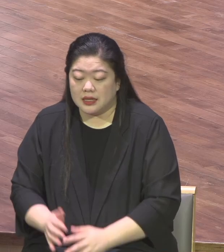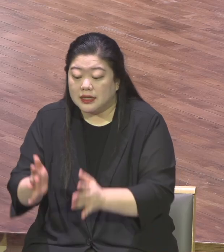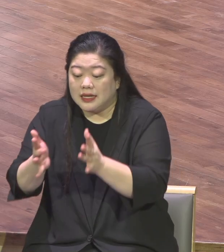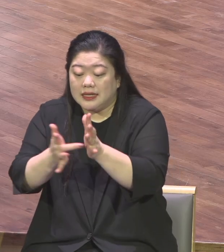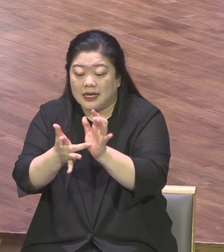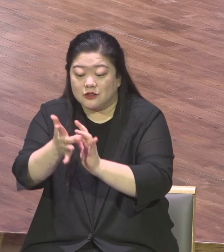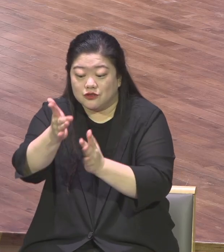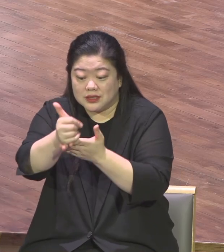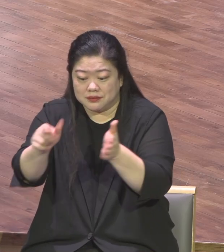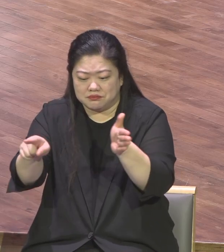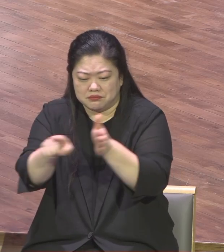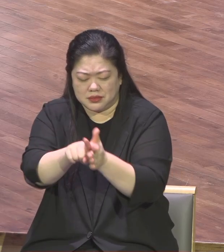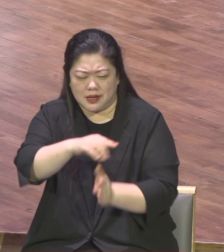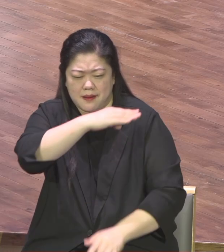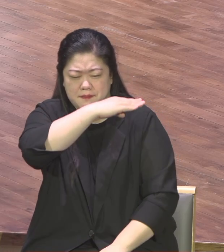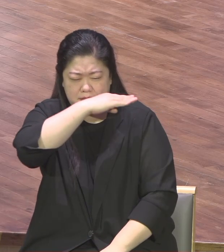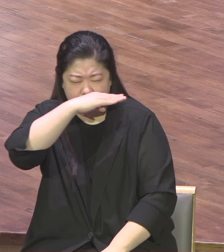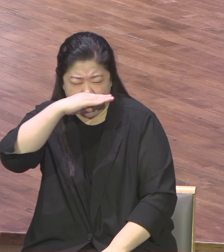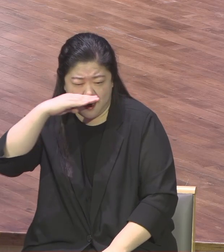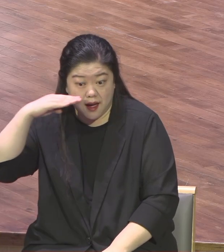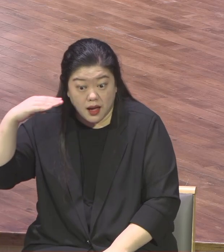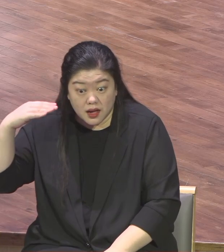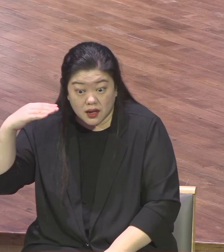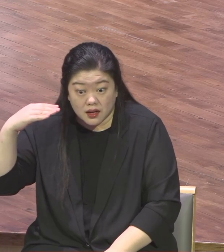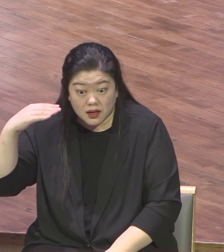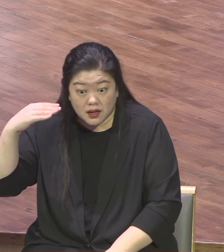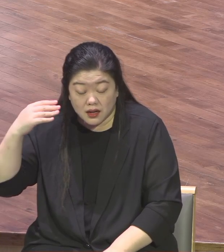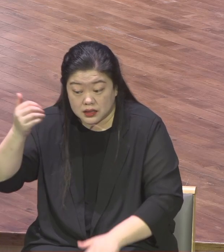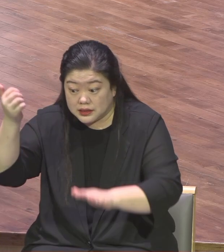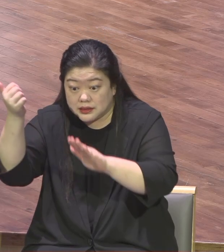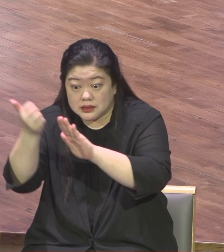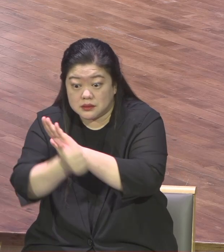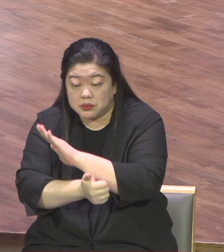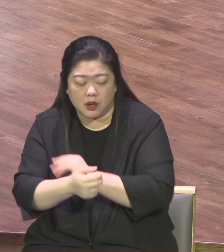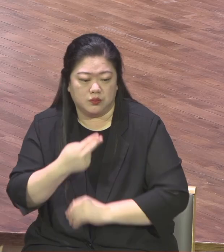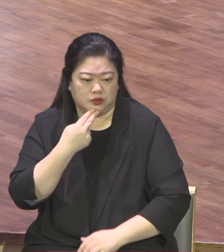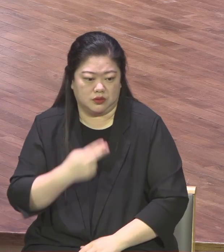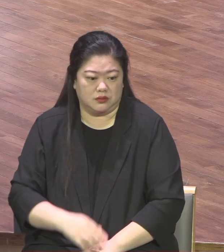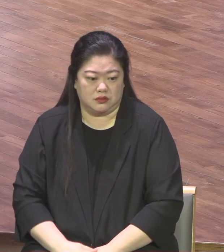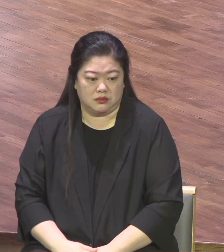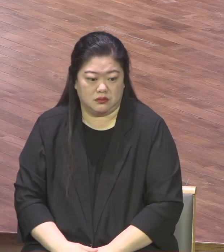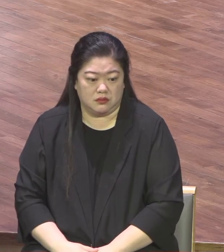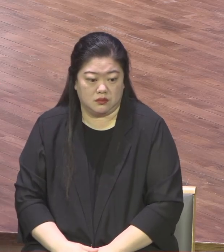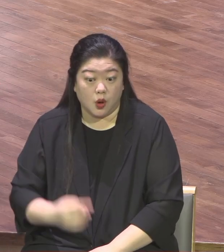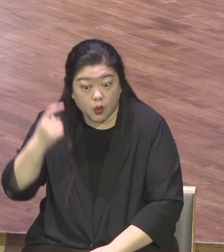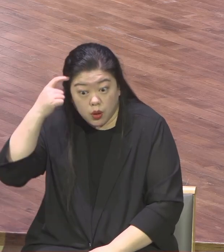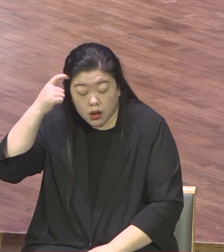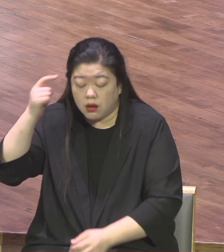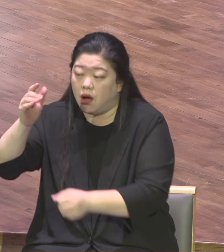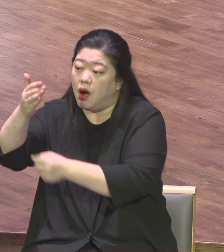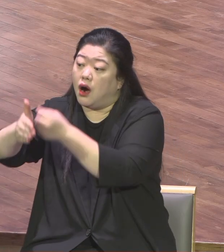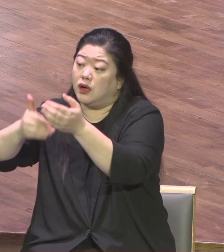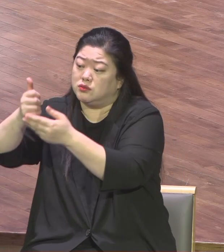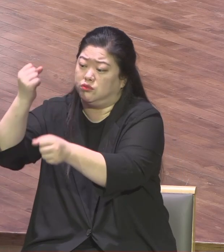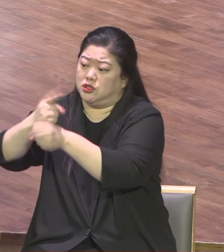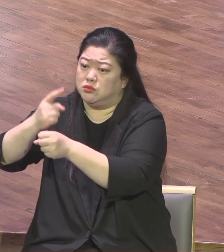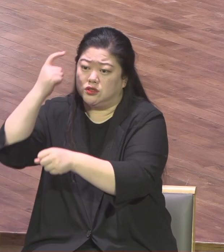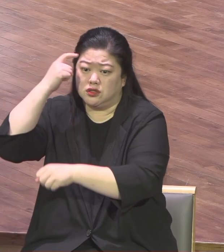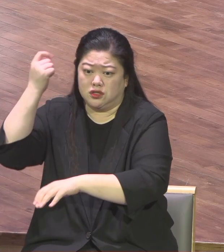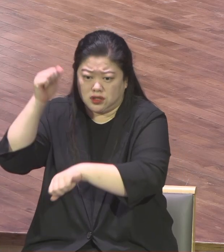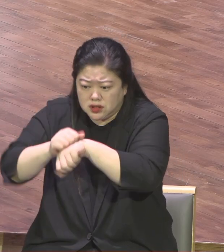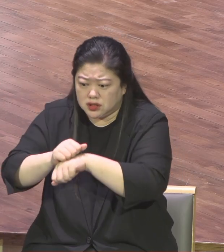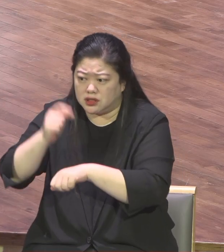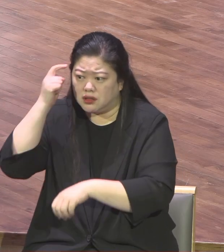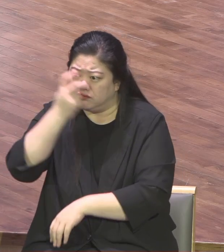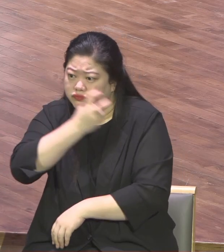수가 없지요. 아니, 하나님께서 내게 주시는 네 어마어마한 그리스도 안에 있는 지혜, 지식, 보화를 내가 체험하고 사는데